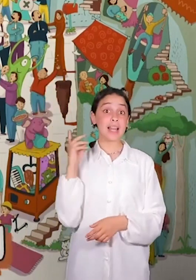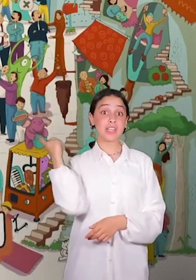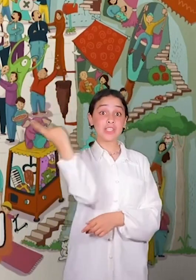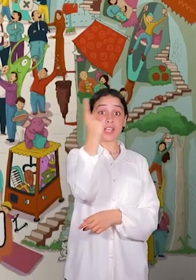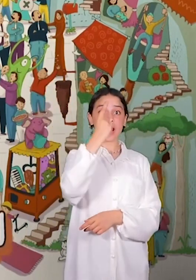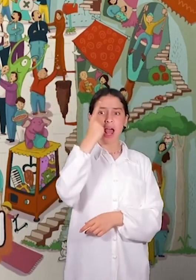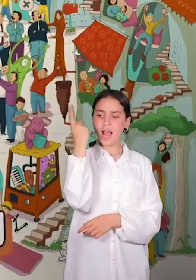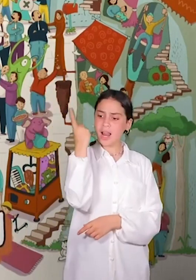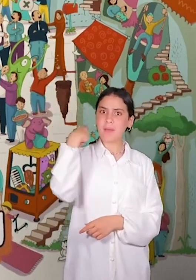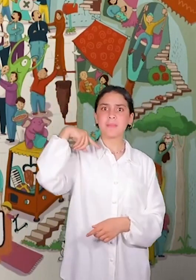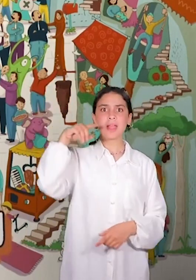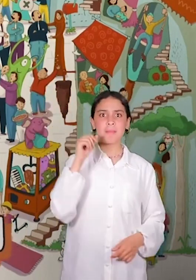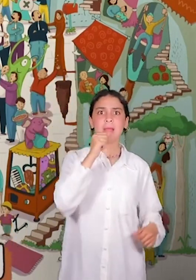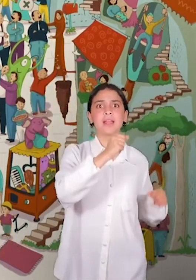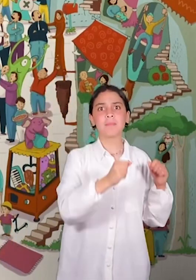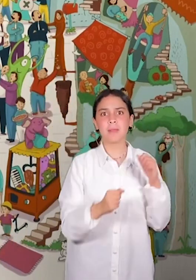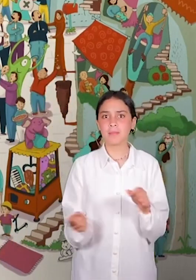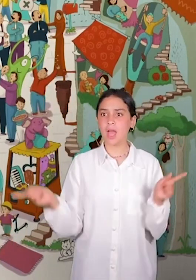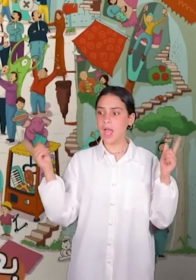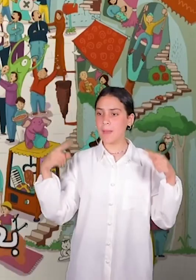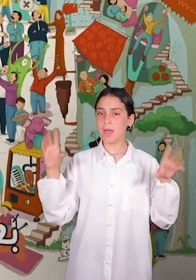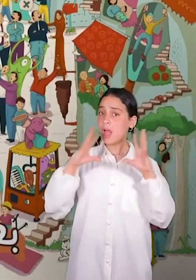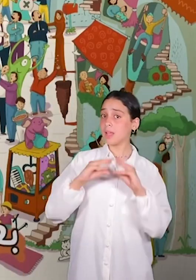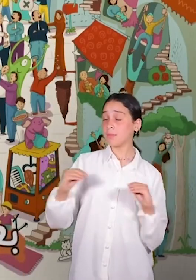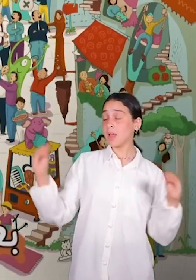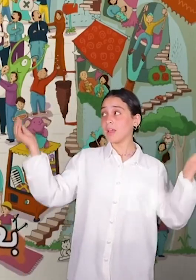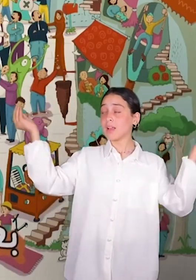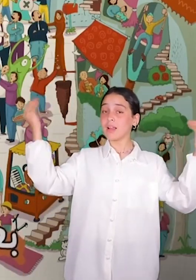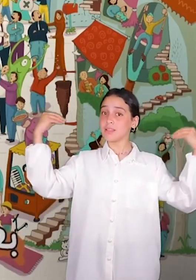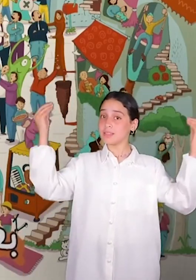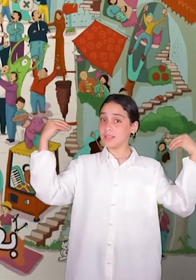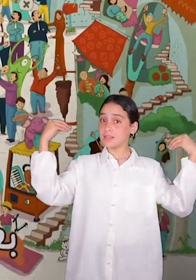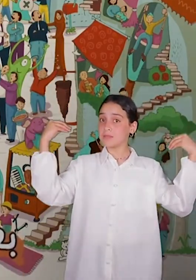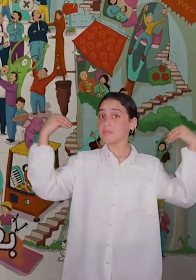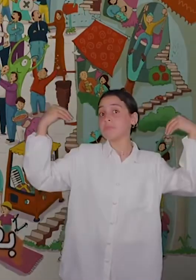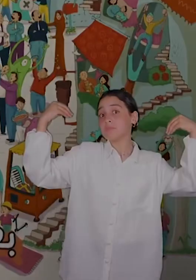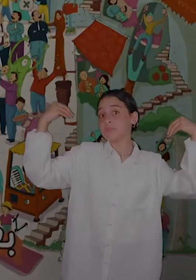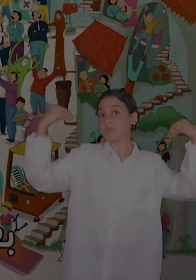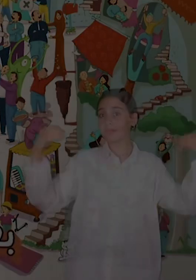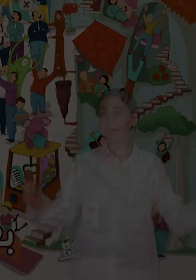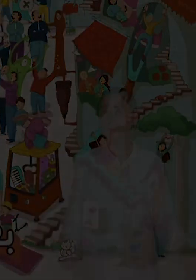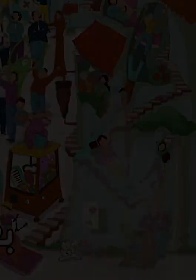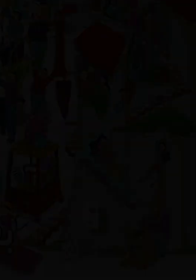ليش العالم دايما بيبدأ بعد ما يخلص الدرس